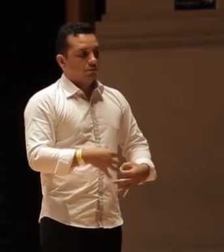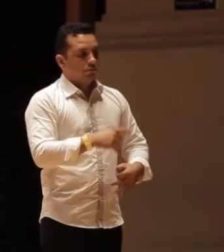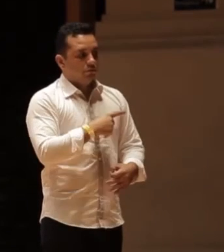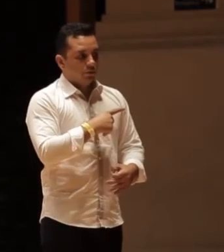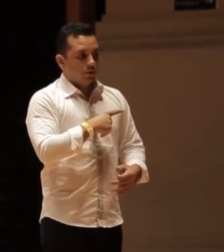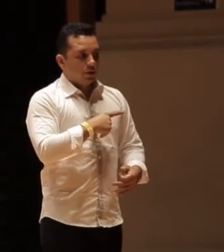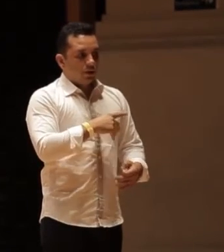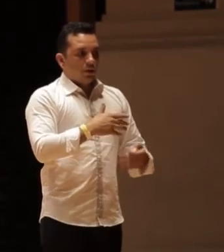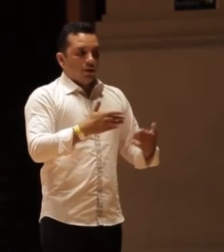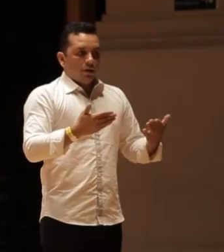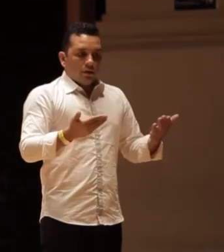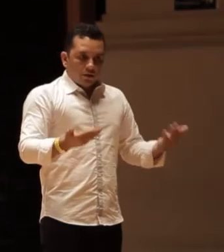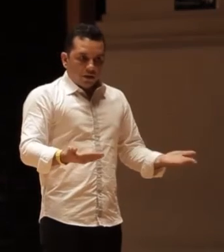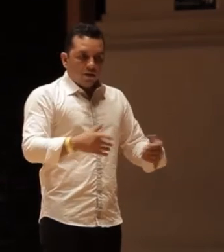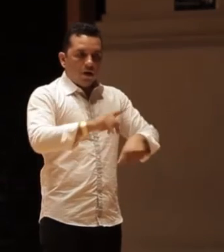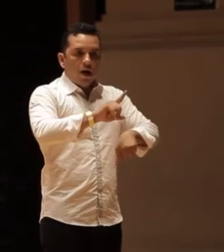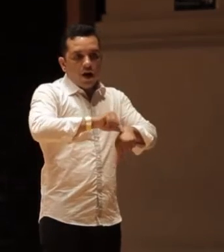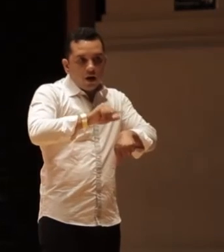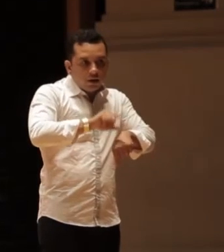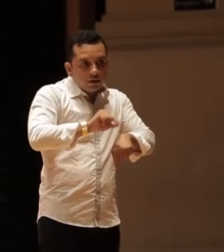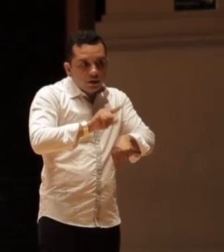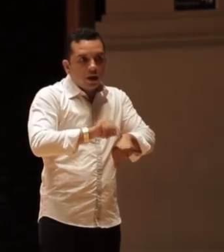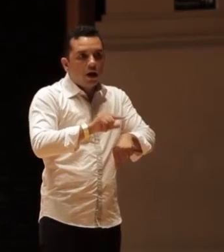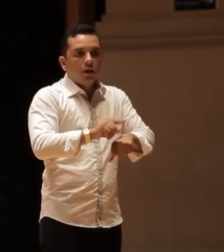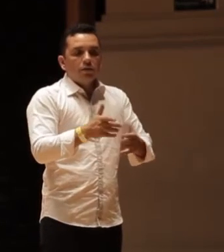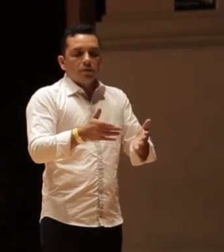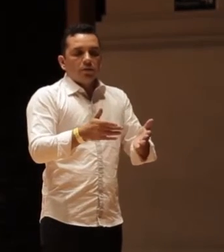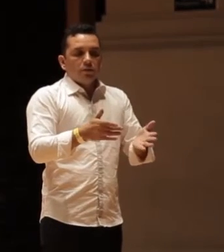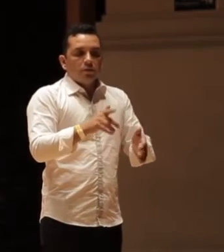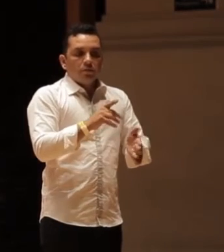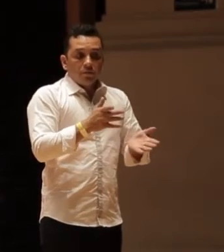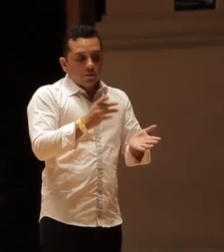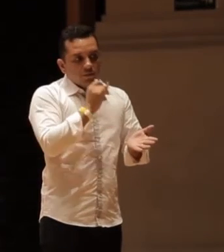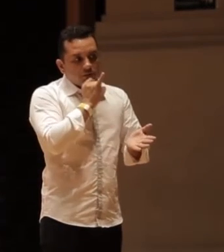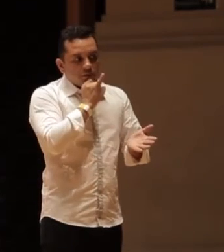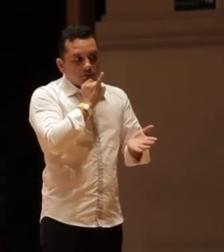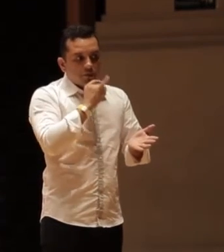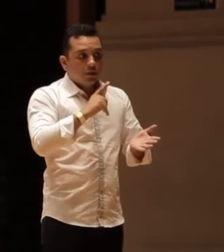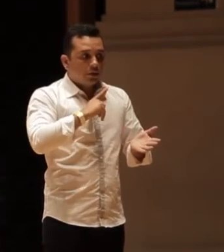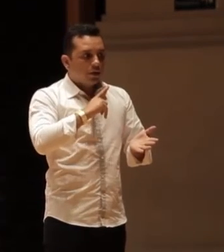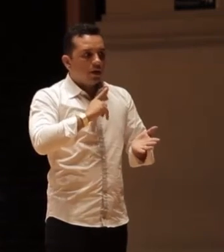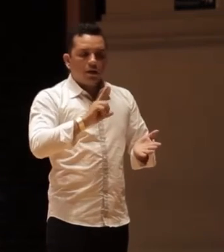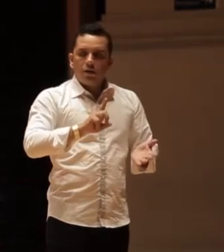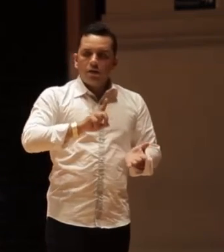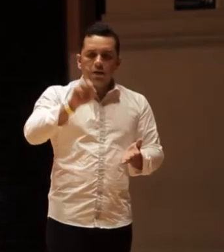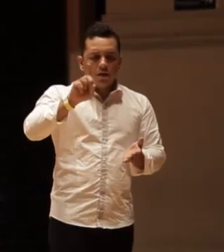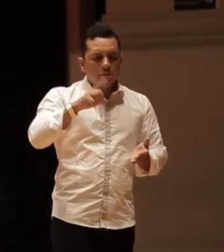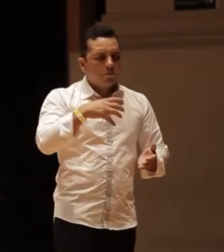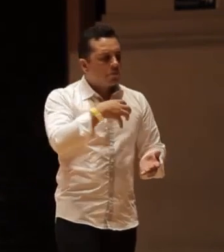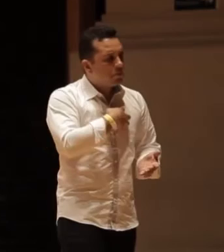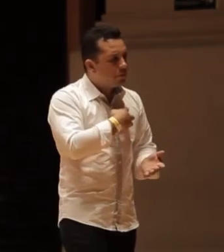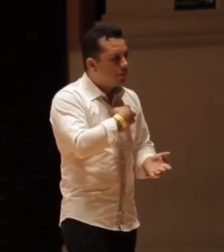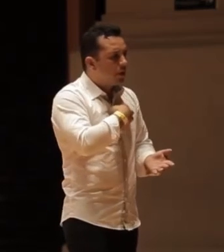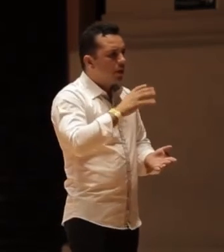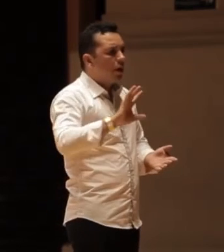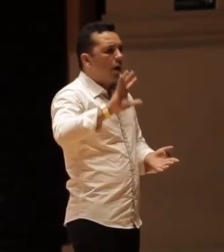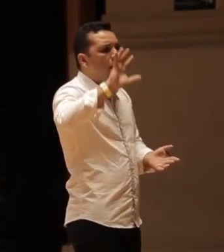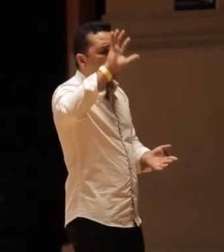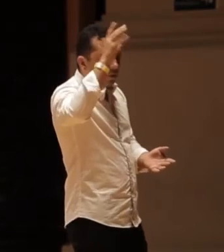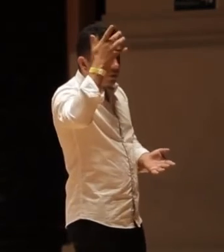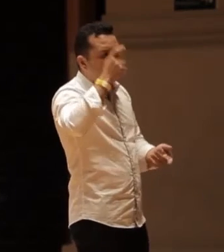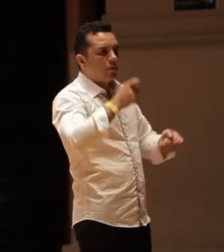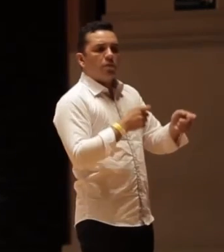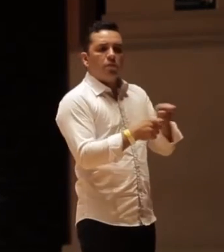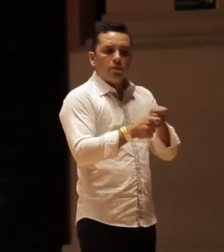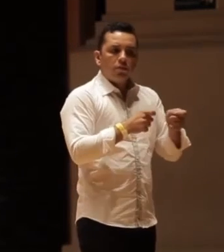então é atraso nos repasses compromete muito uma um ponto quem na bahia ainda é muito freqüente de nos jogos de